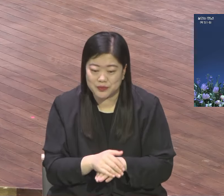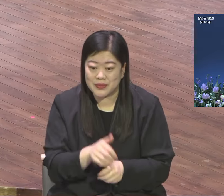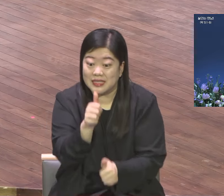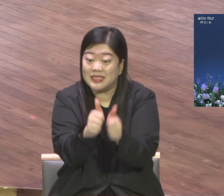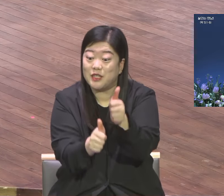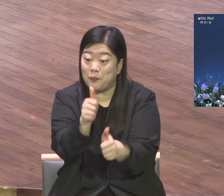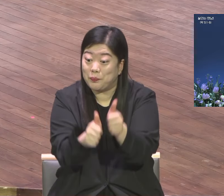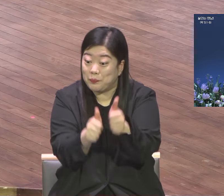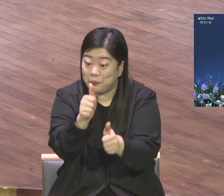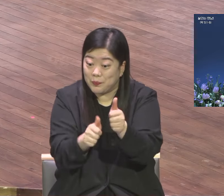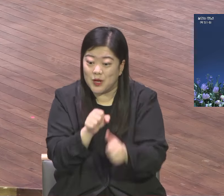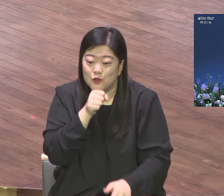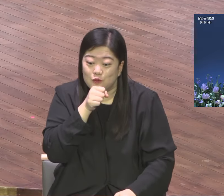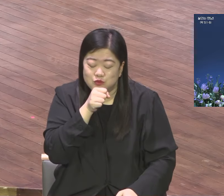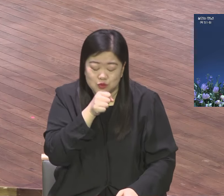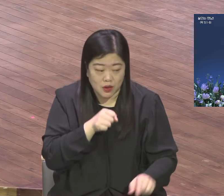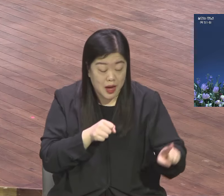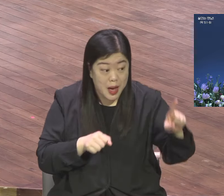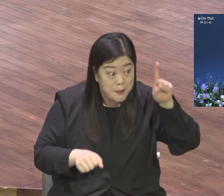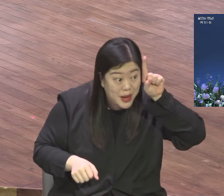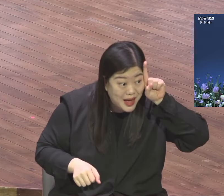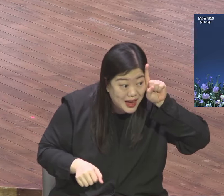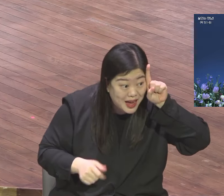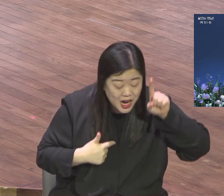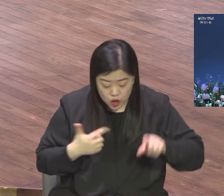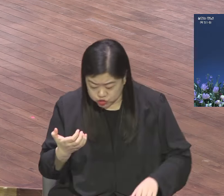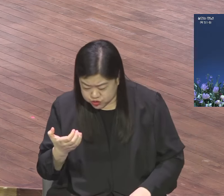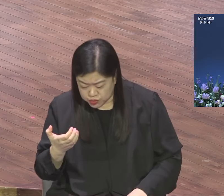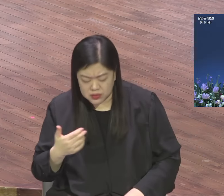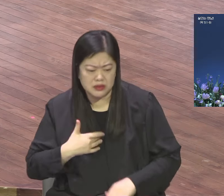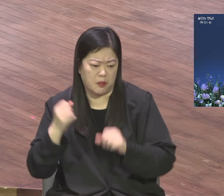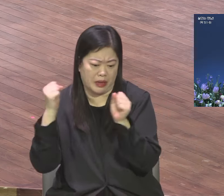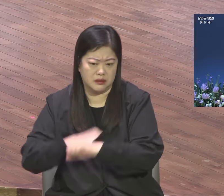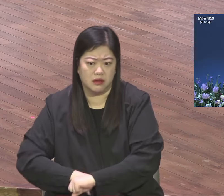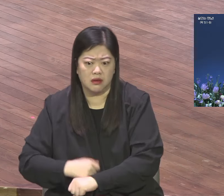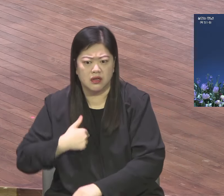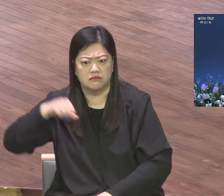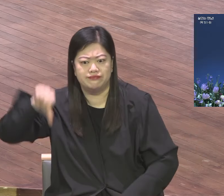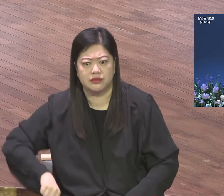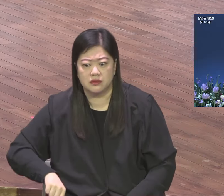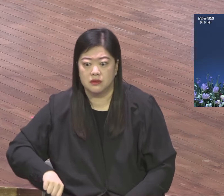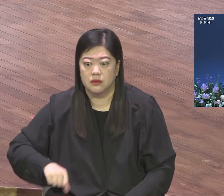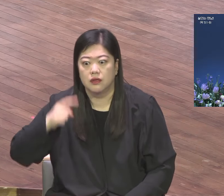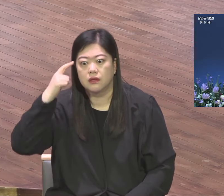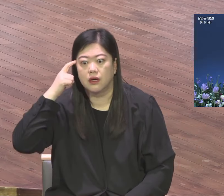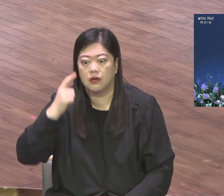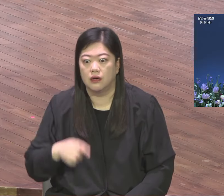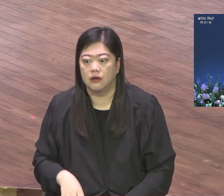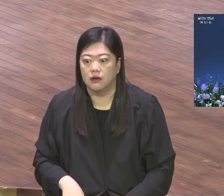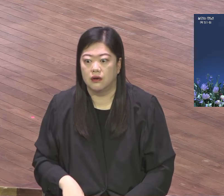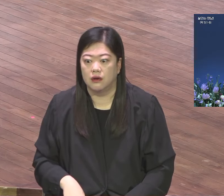맞지를 못하면 그야말로 실패한 것이고 오직 강한 자만